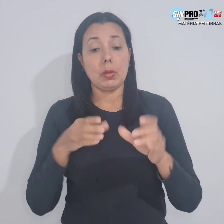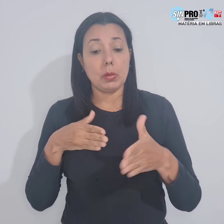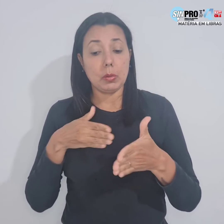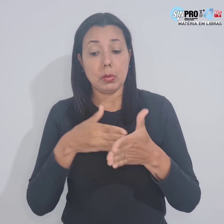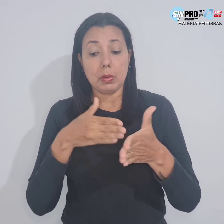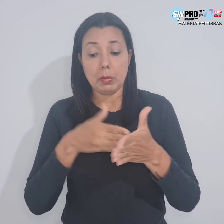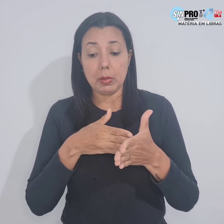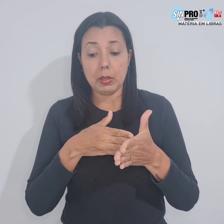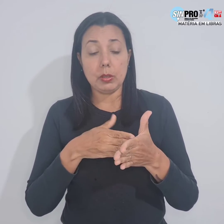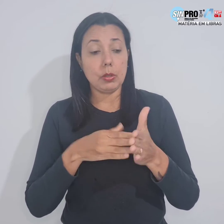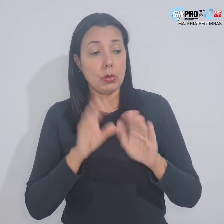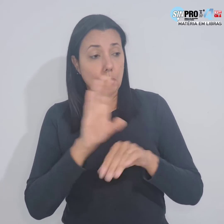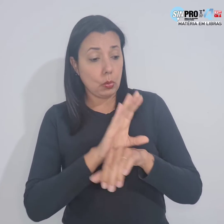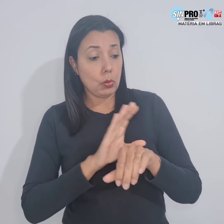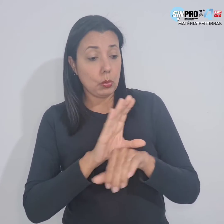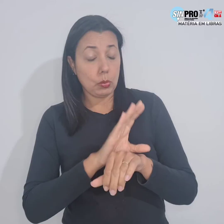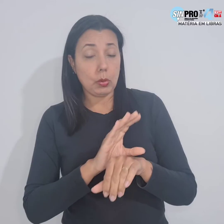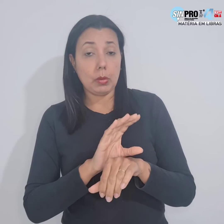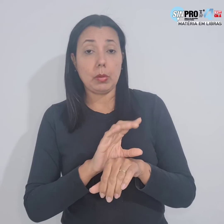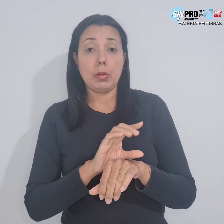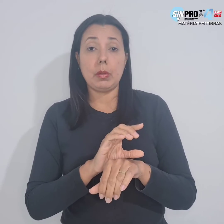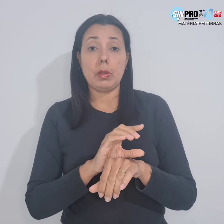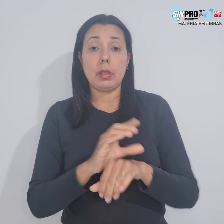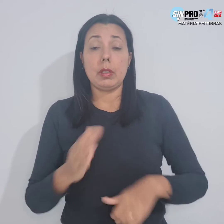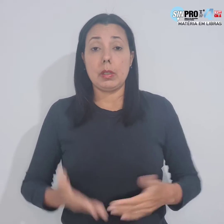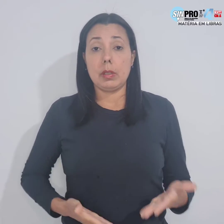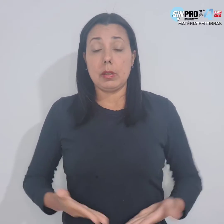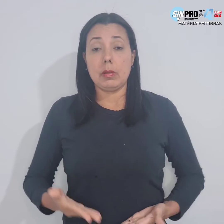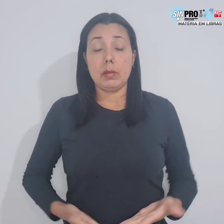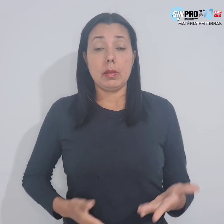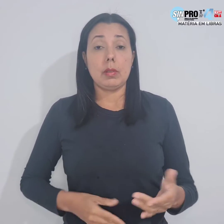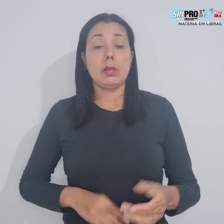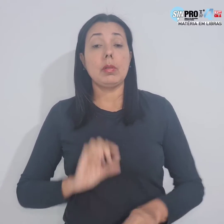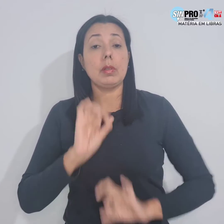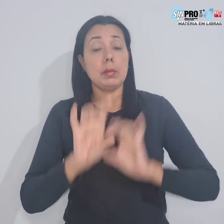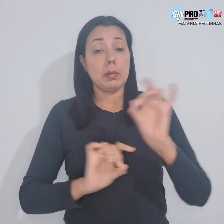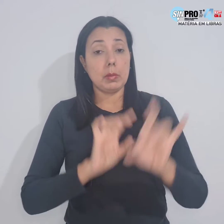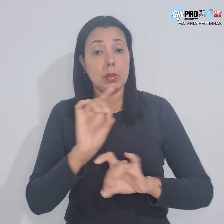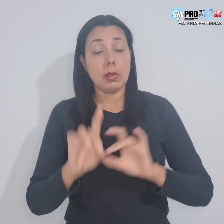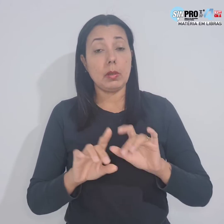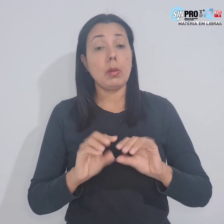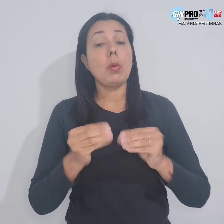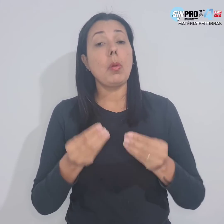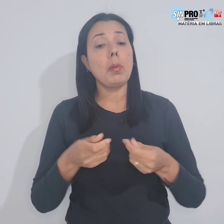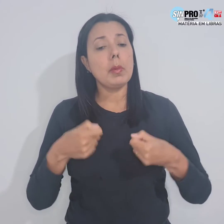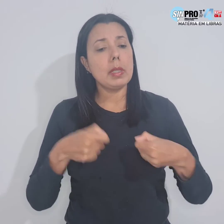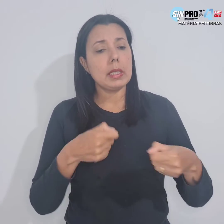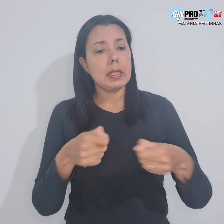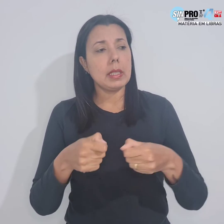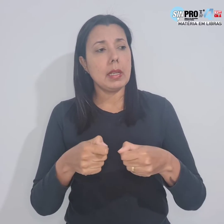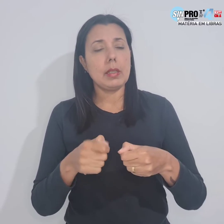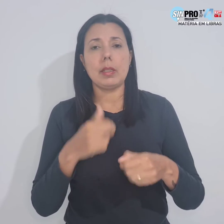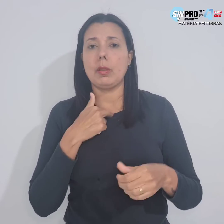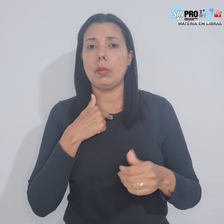delimitação constitucional de serviços essenciais, como necessidade inadiável,